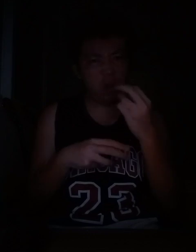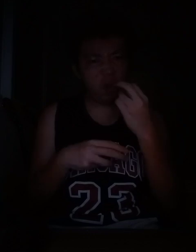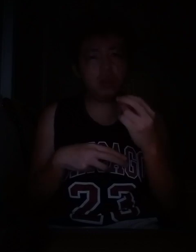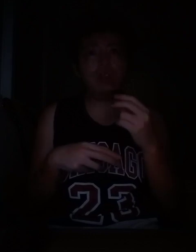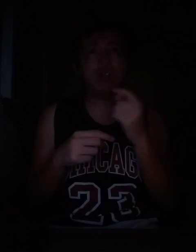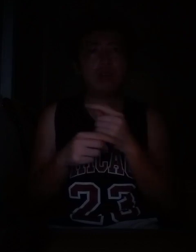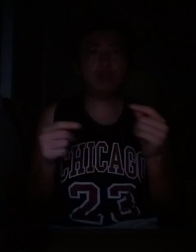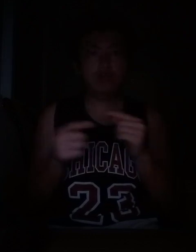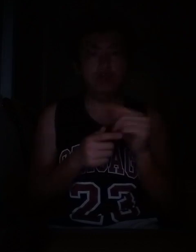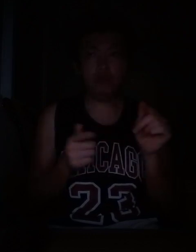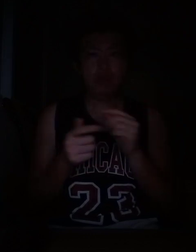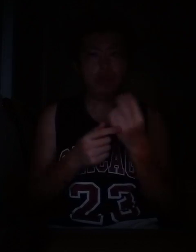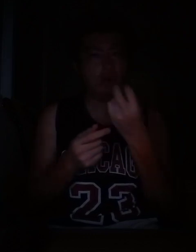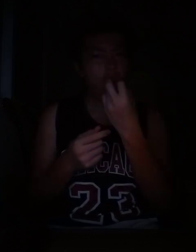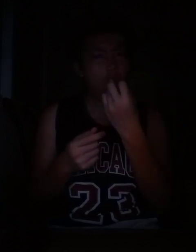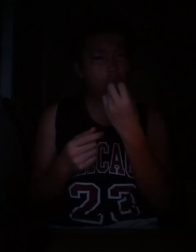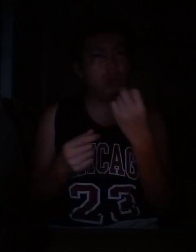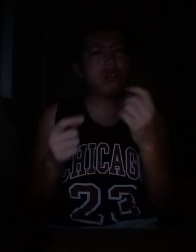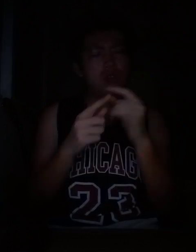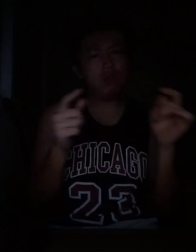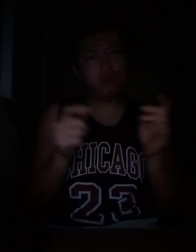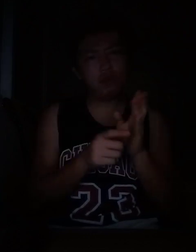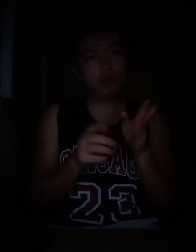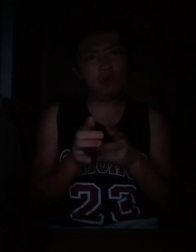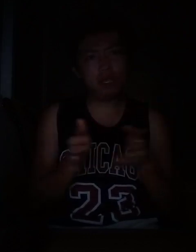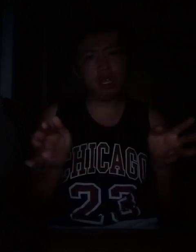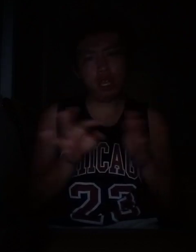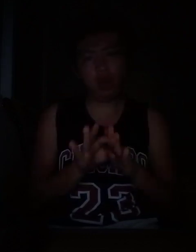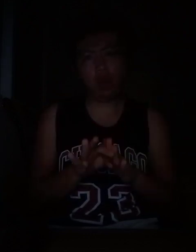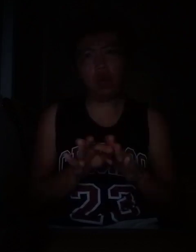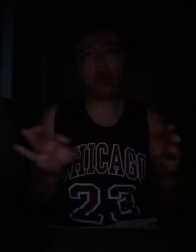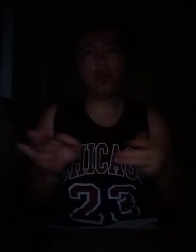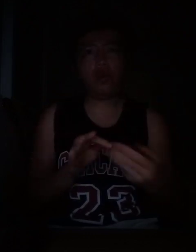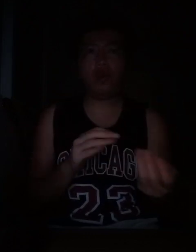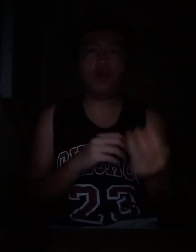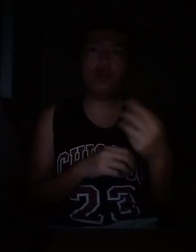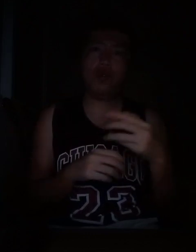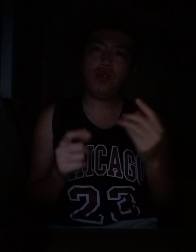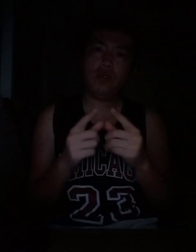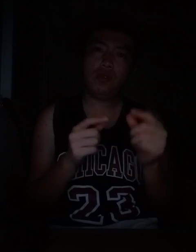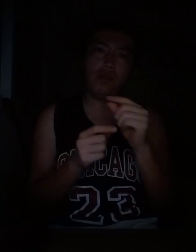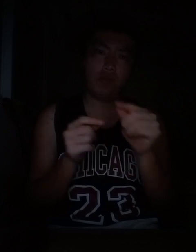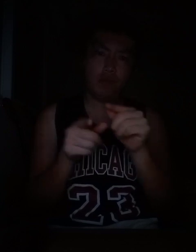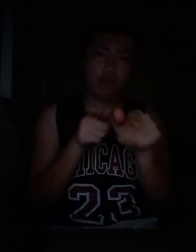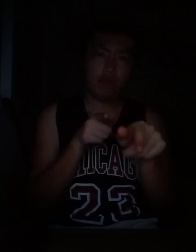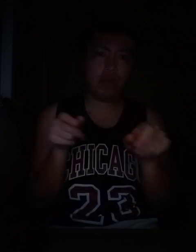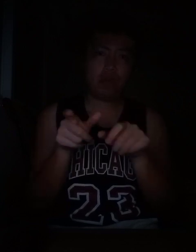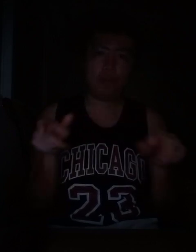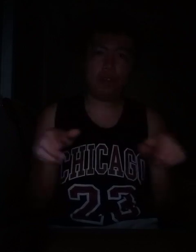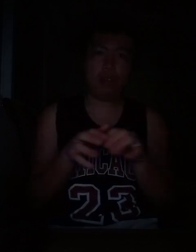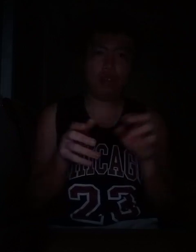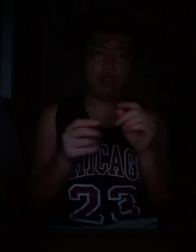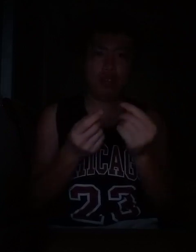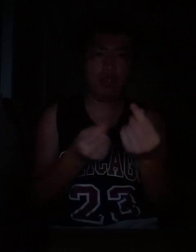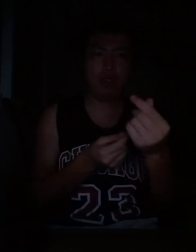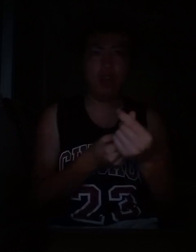고령화로 위축되던 고추 농업이 기능성과 병 저항성 신품종을 앞세워 활로를 모색하고